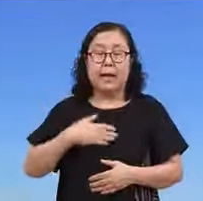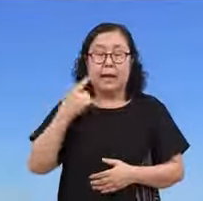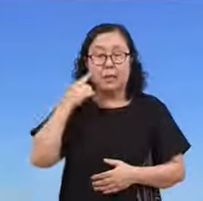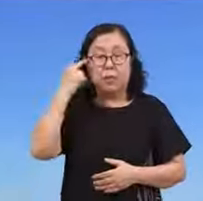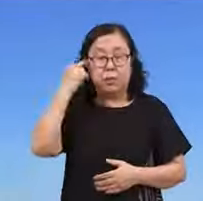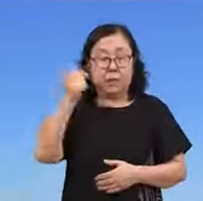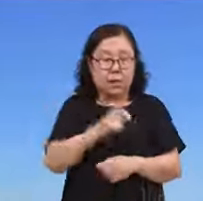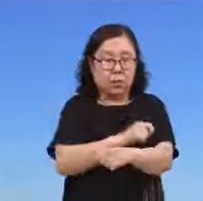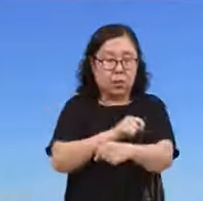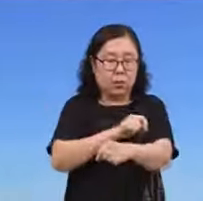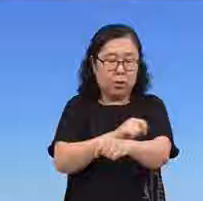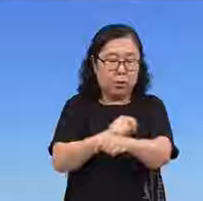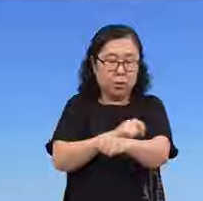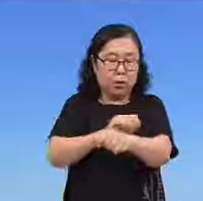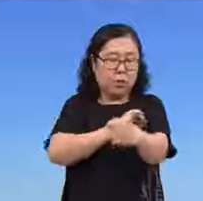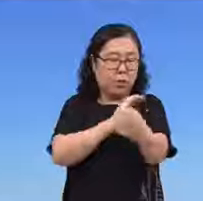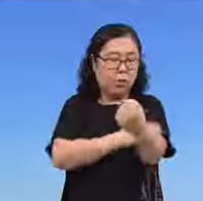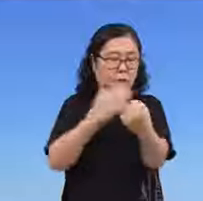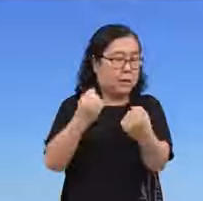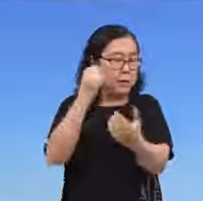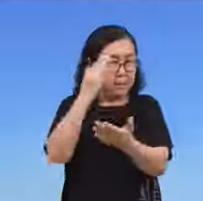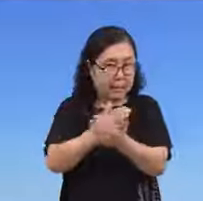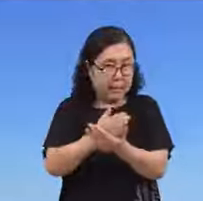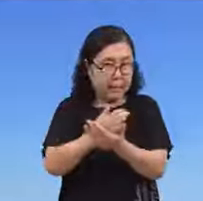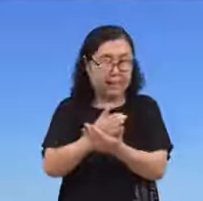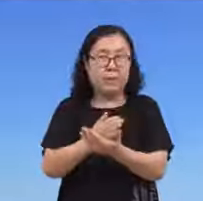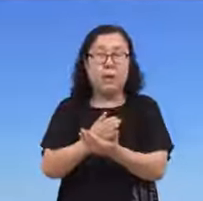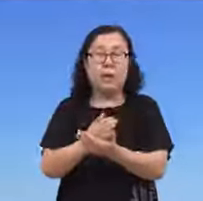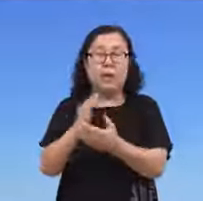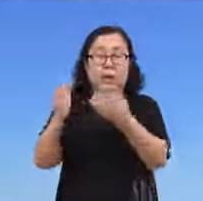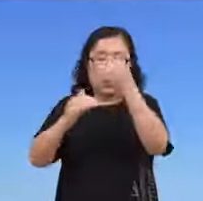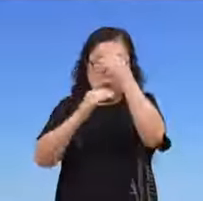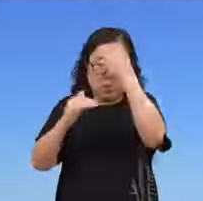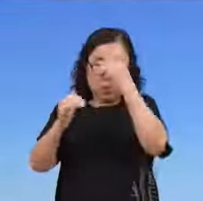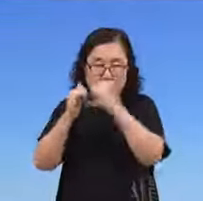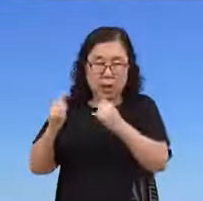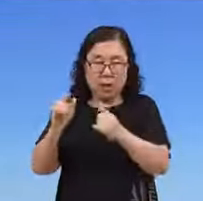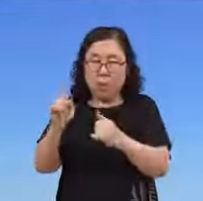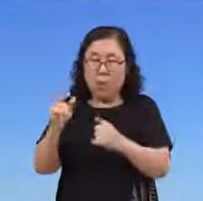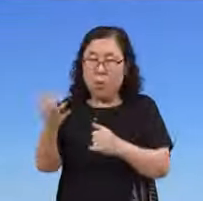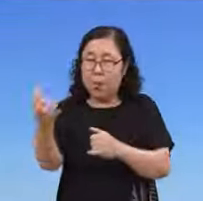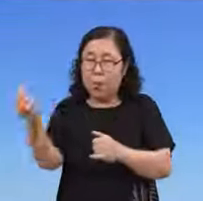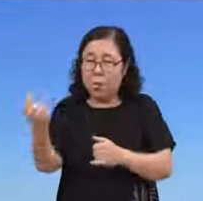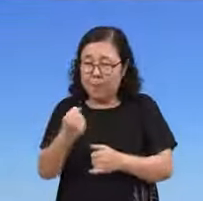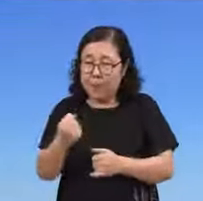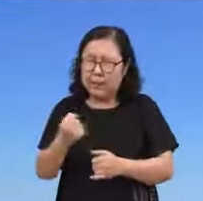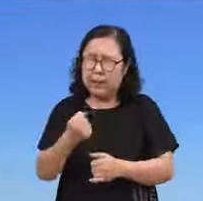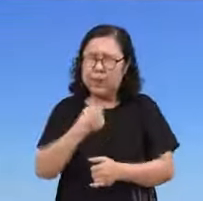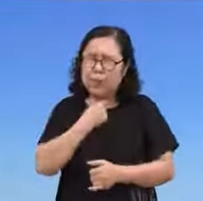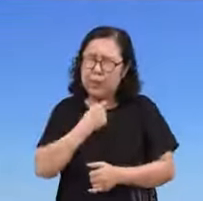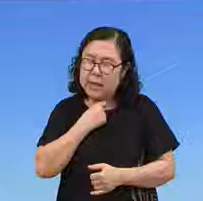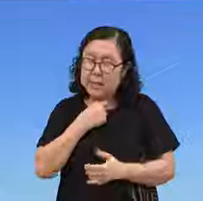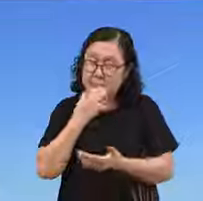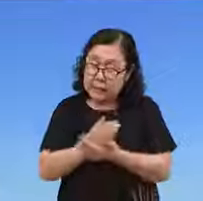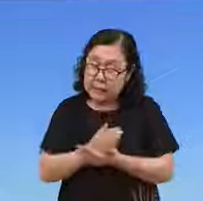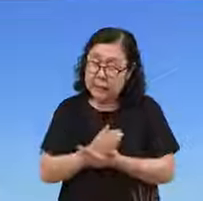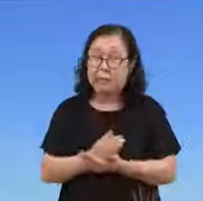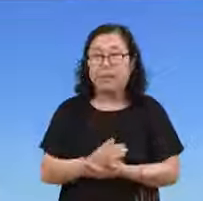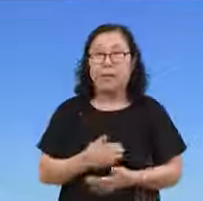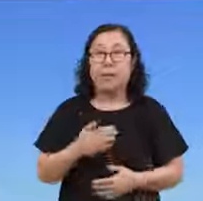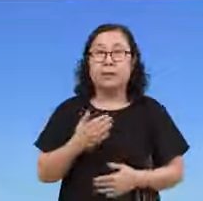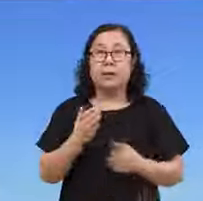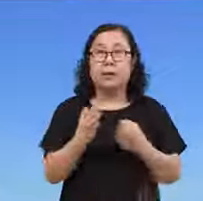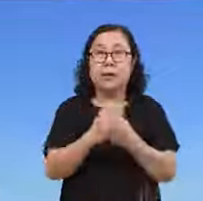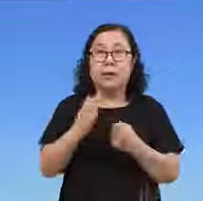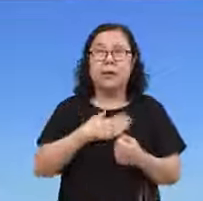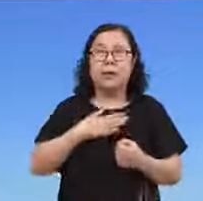목사라고 특권의식을 갖지 말자, 어떤 경우라도 성도들에게 뭐 바라지 말자. 그래가지고 저는 식당